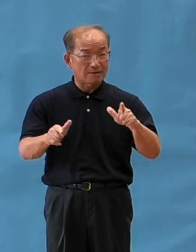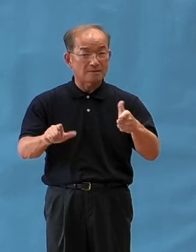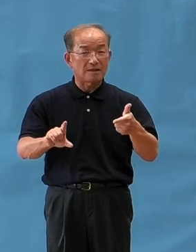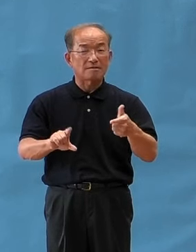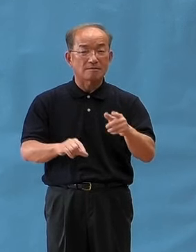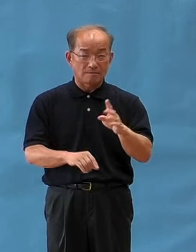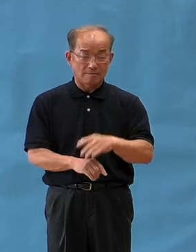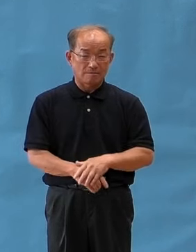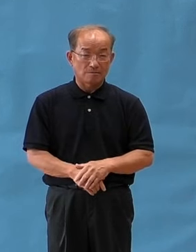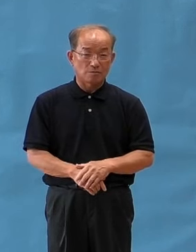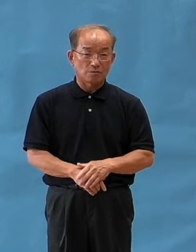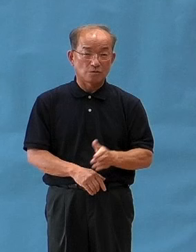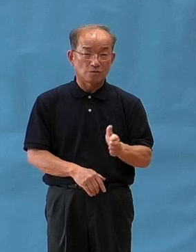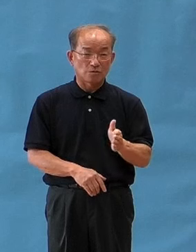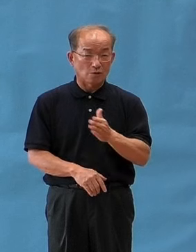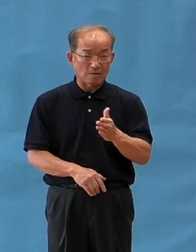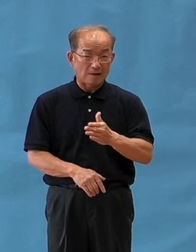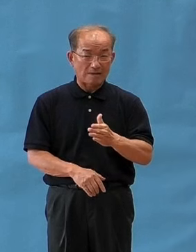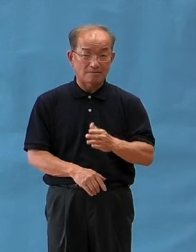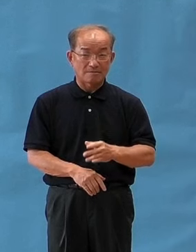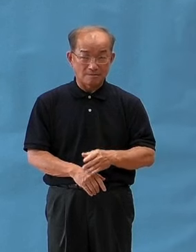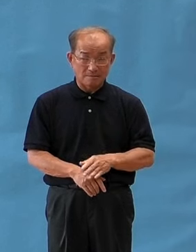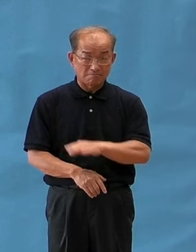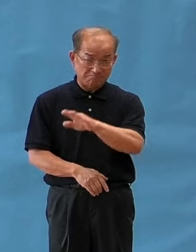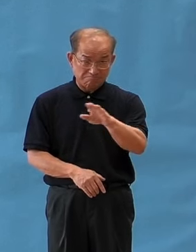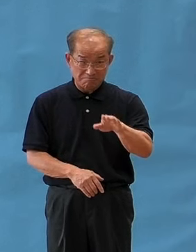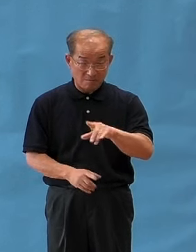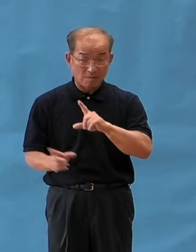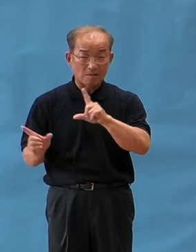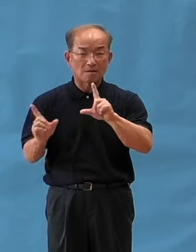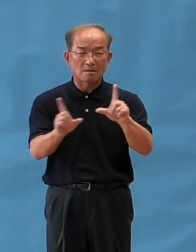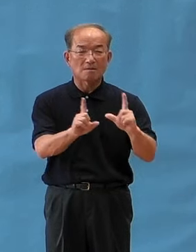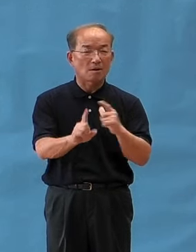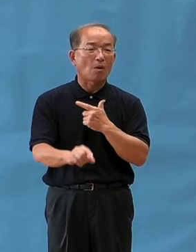申し訳ないけど、それぐらいマスコミ言ってほしい。本当に。